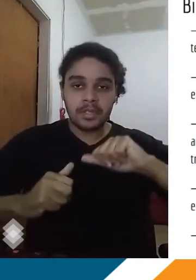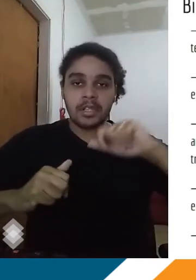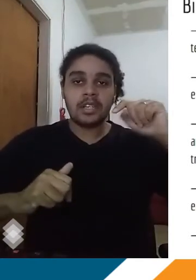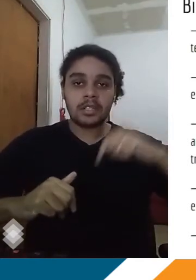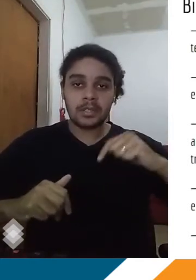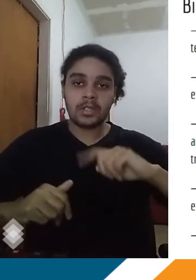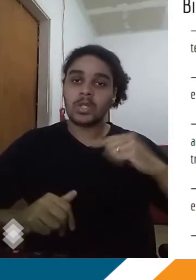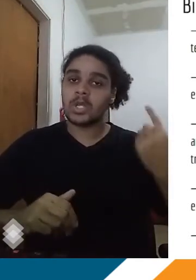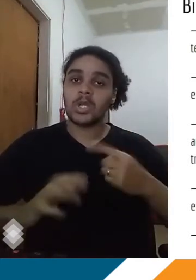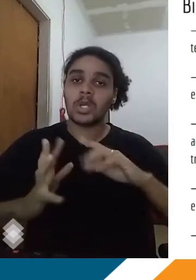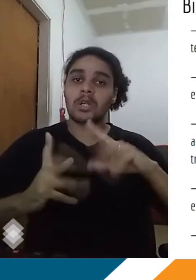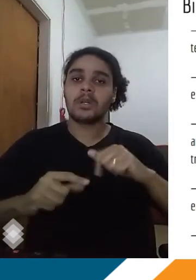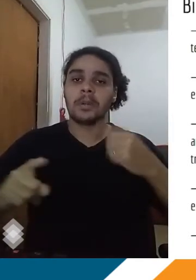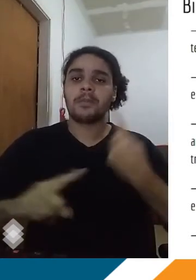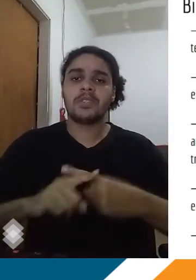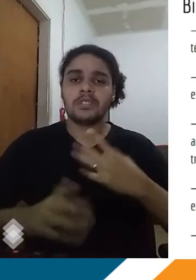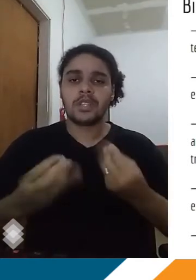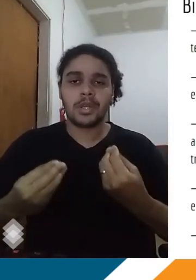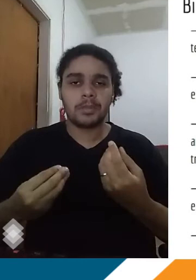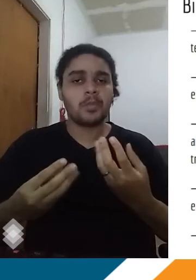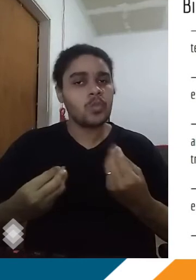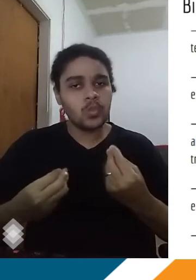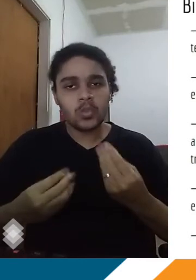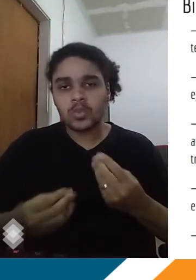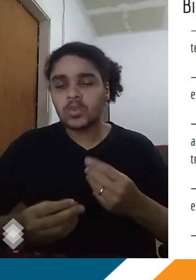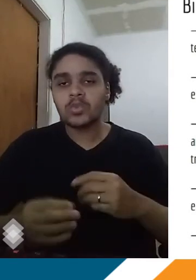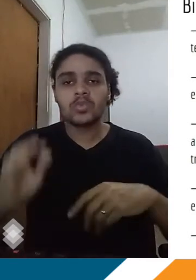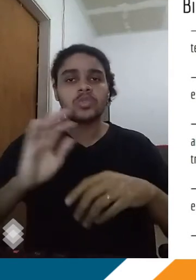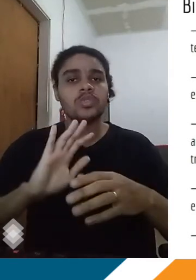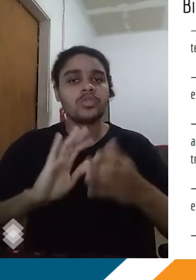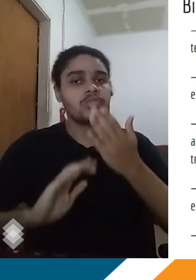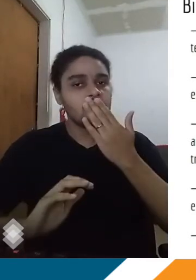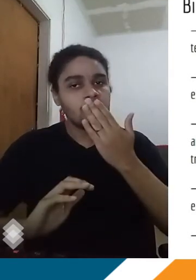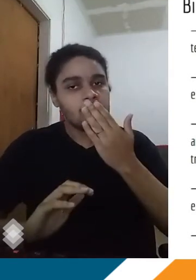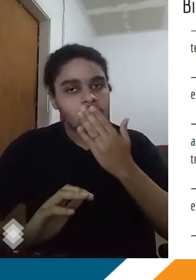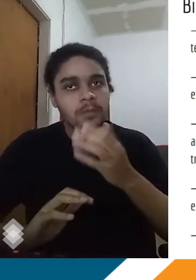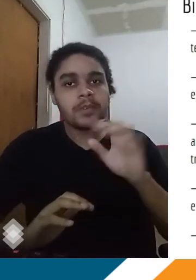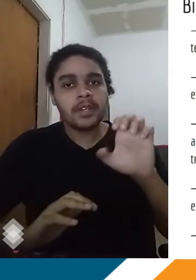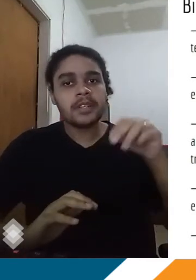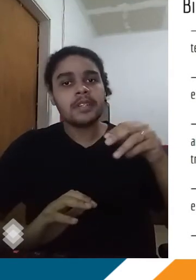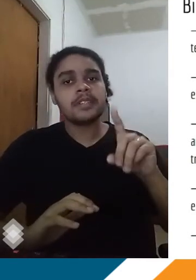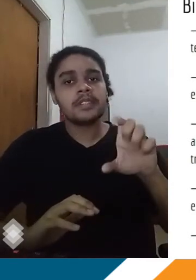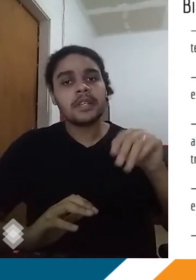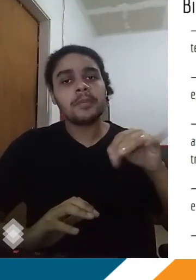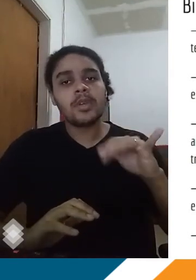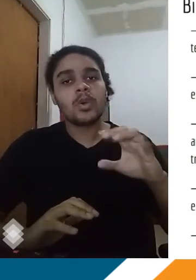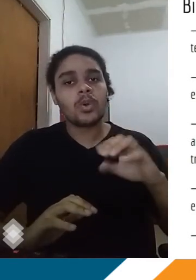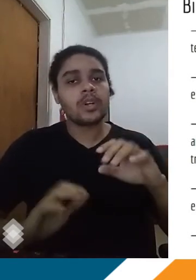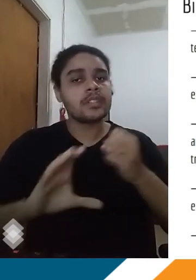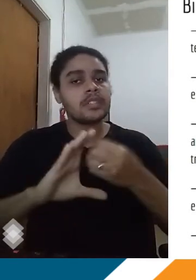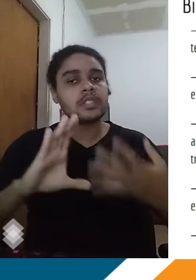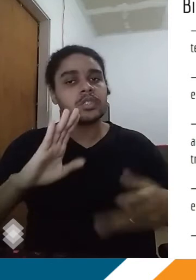nosso planeta. Por quê? Porque tem muitas espécies endêmicas. O que são espécies endêmicas? Espécies que são características